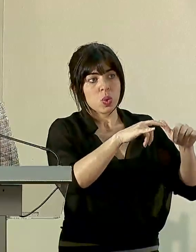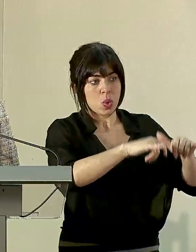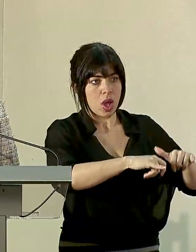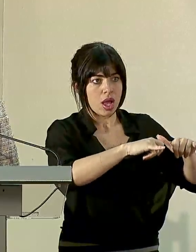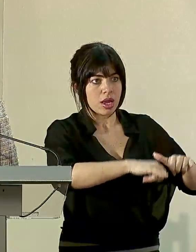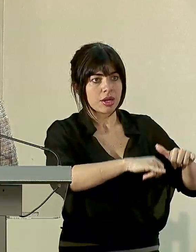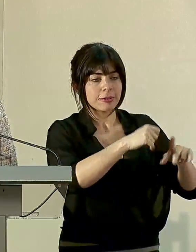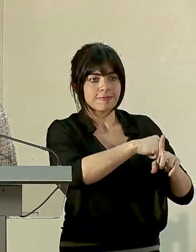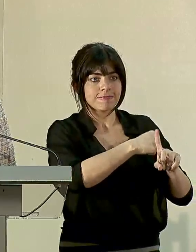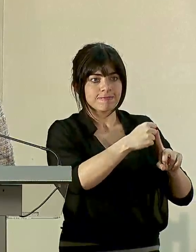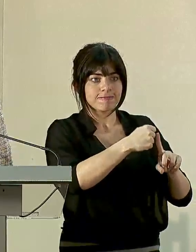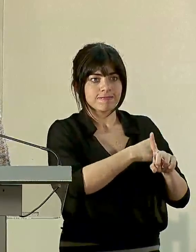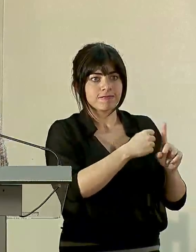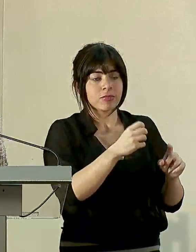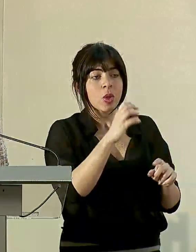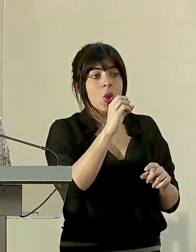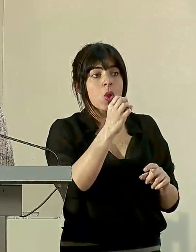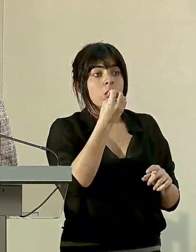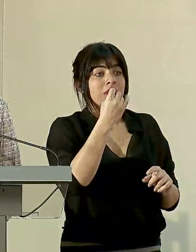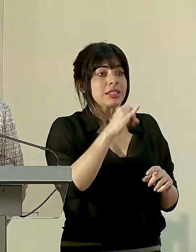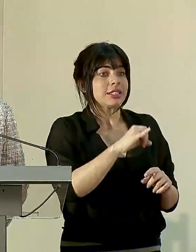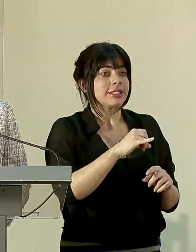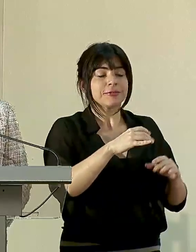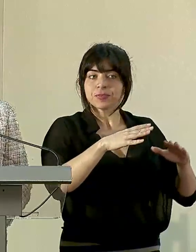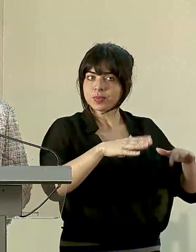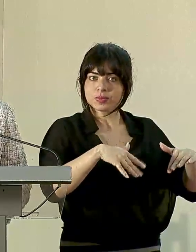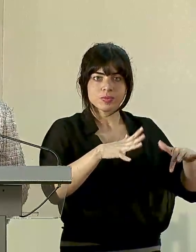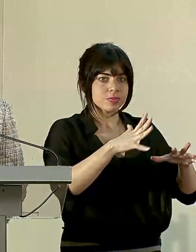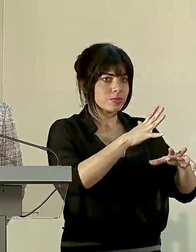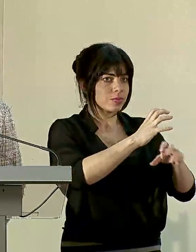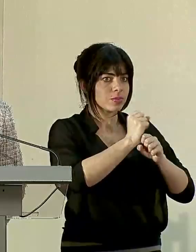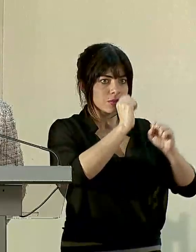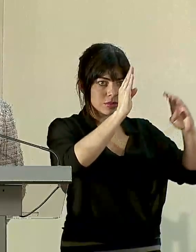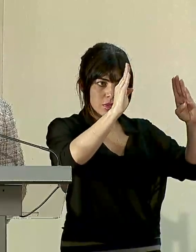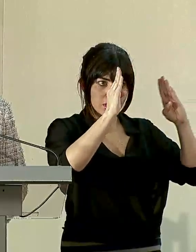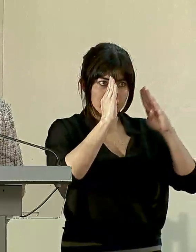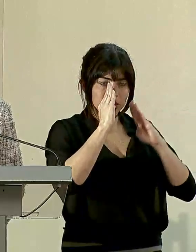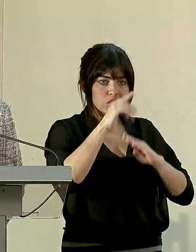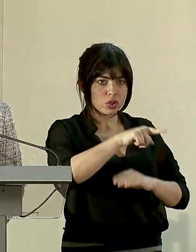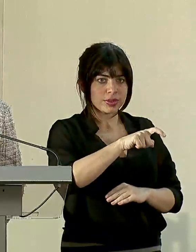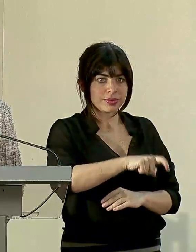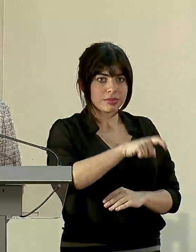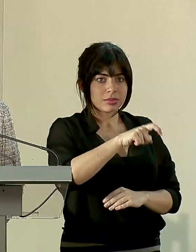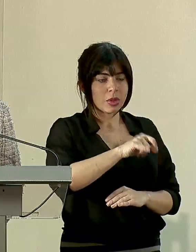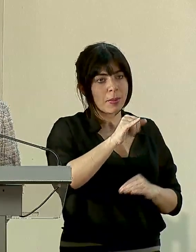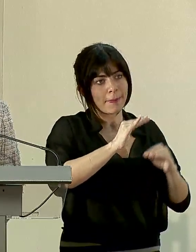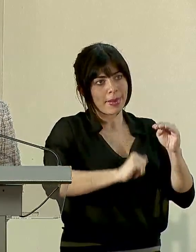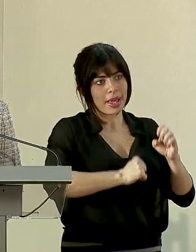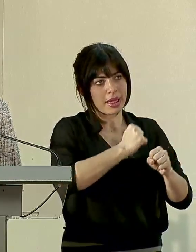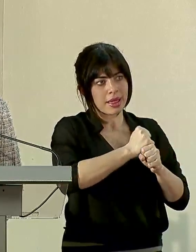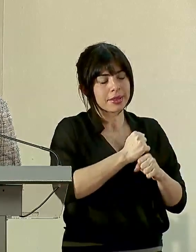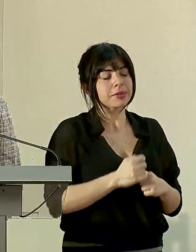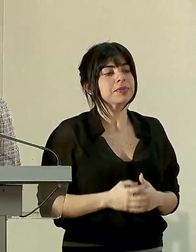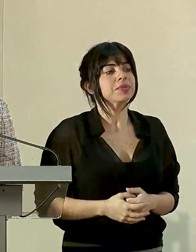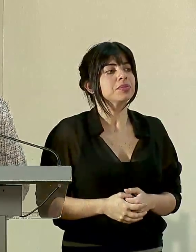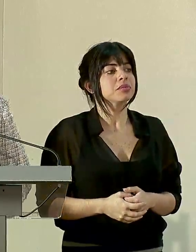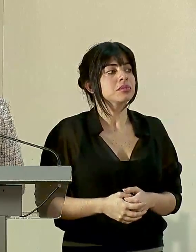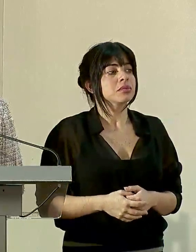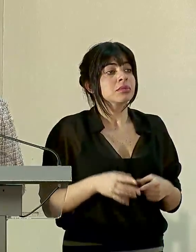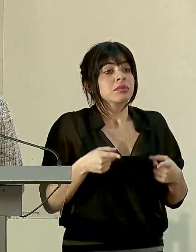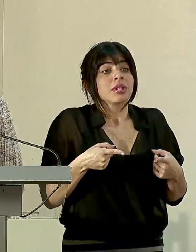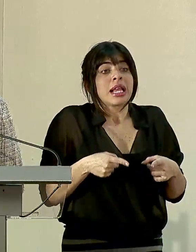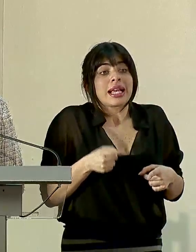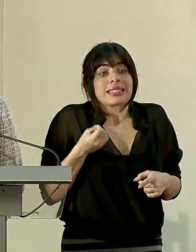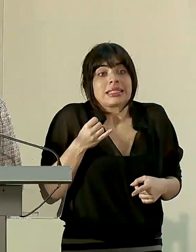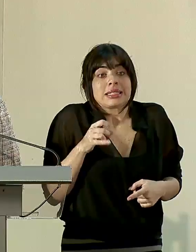siendo maltratado o donde no está recibiendo la atención que merece como un menor de edad. En caso